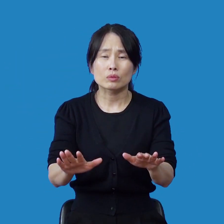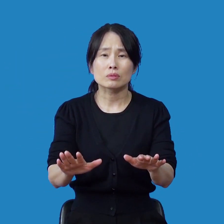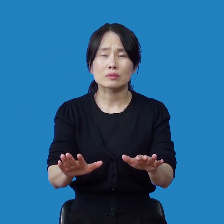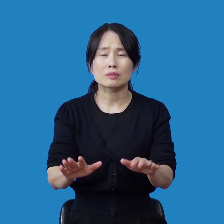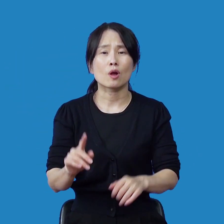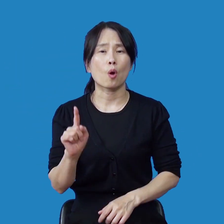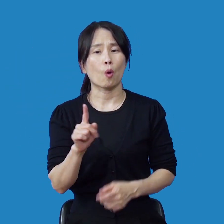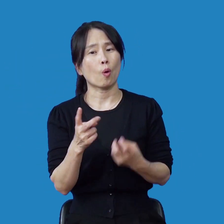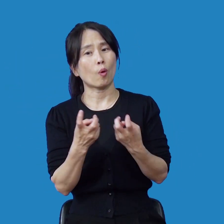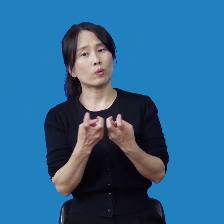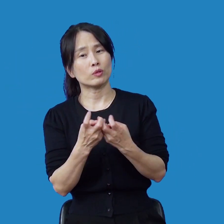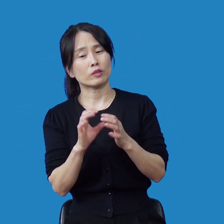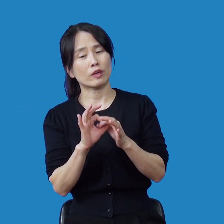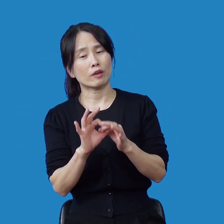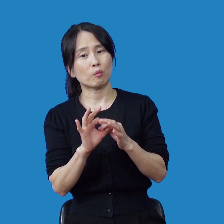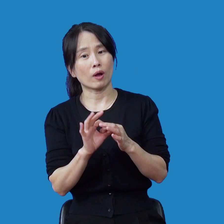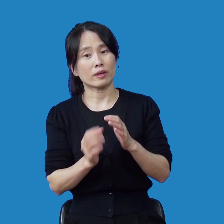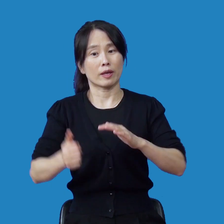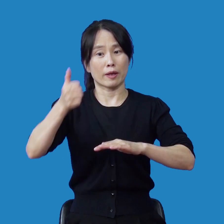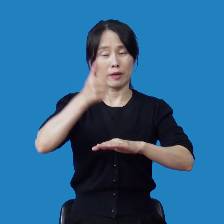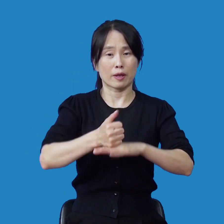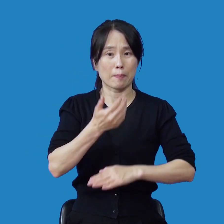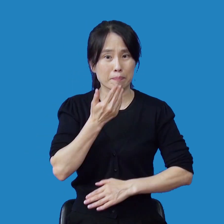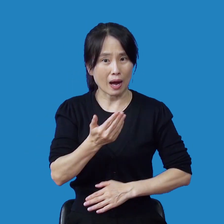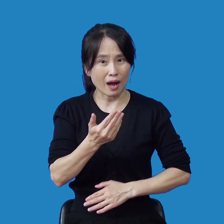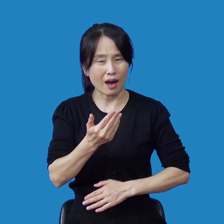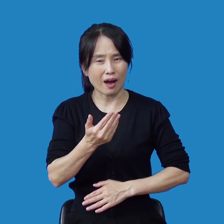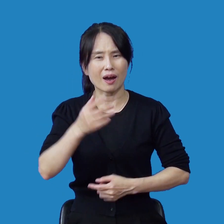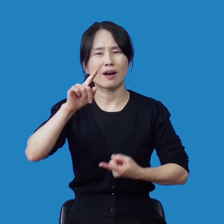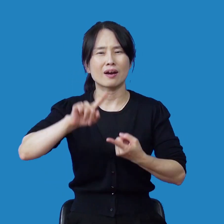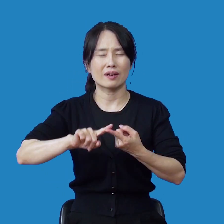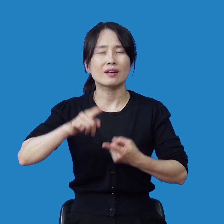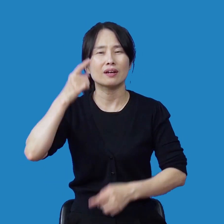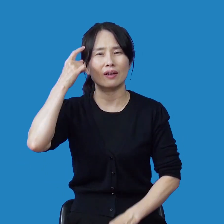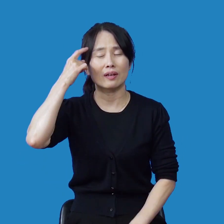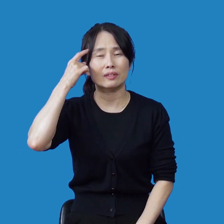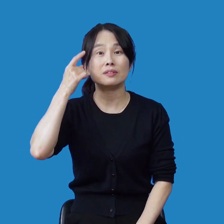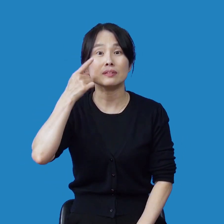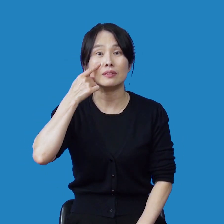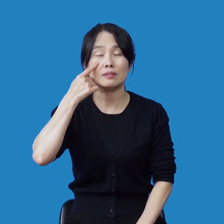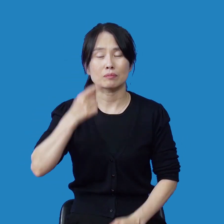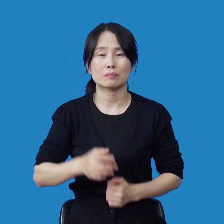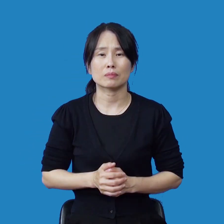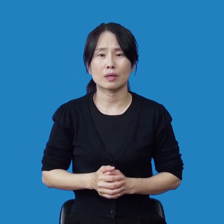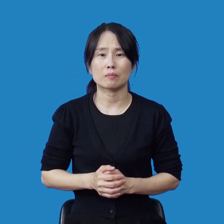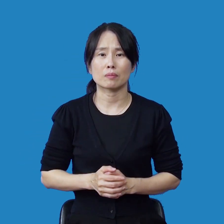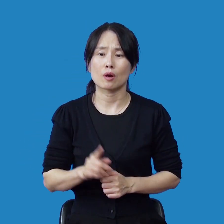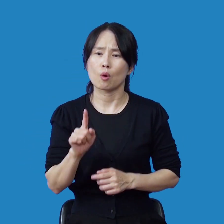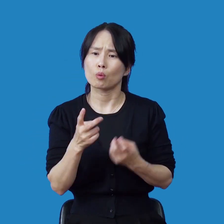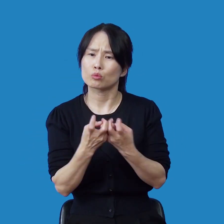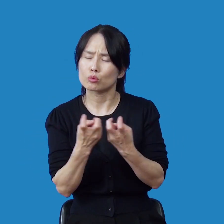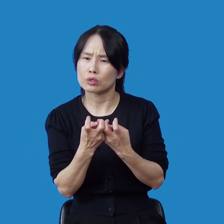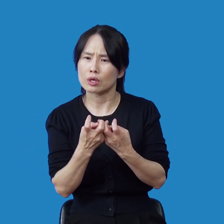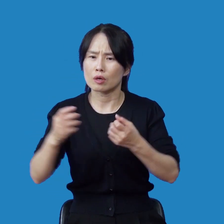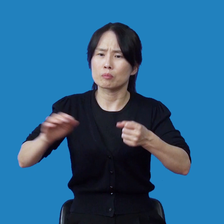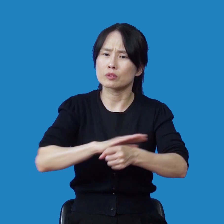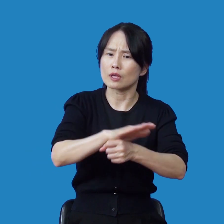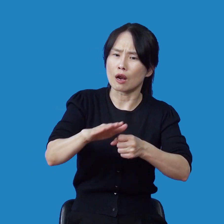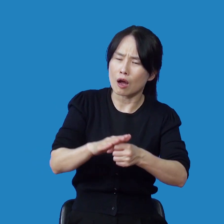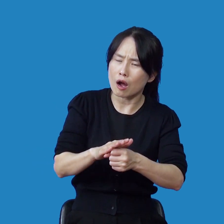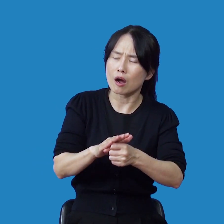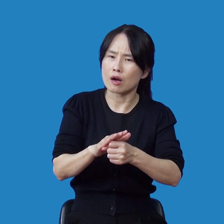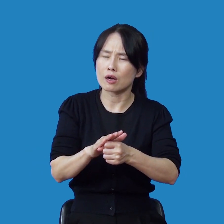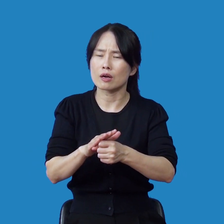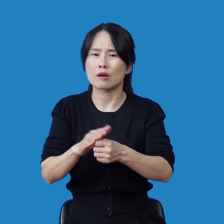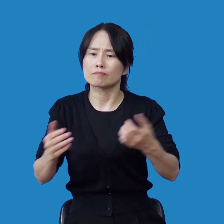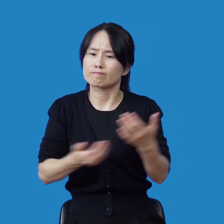어떻게 하면 관계에 성공할 수 있을까? 그것을 생각을 해보려고 합니다. 어떻게 하면 사랑하면서 살 수